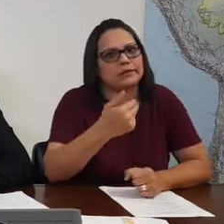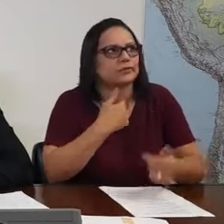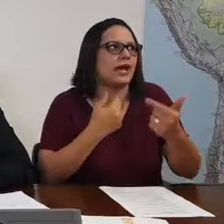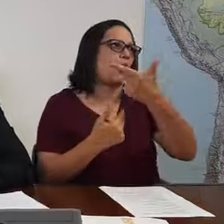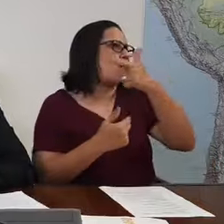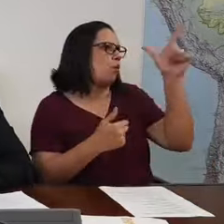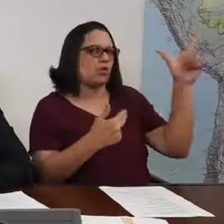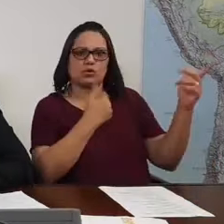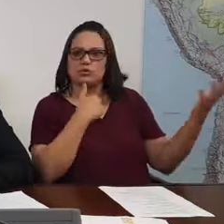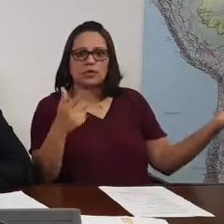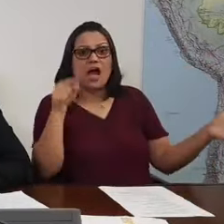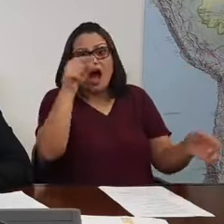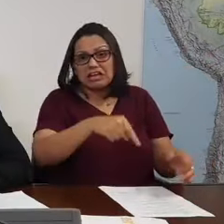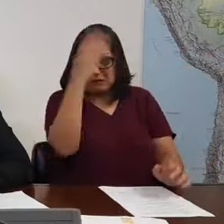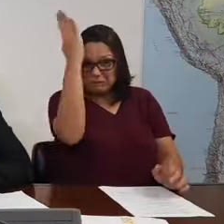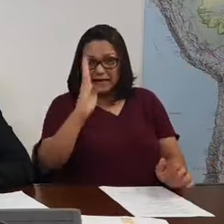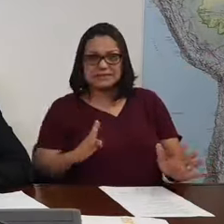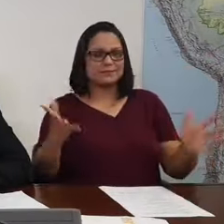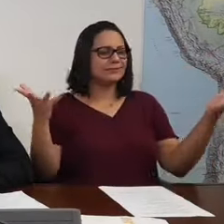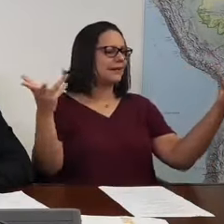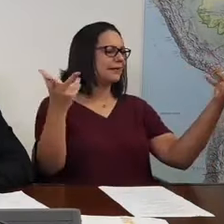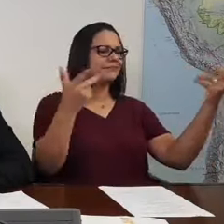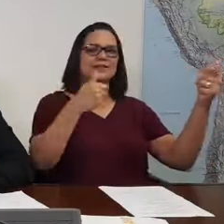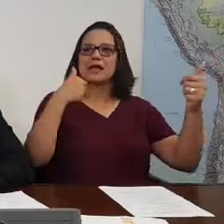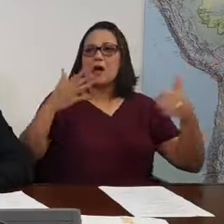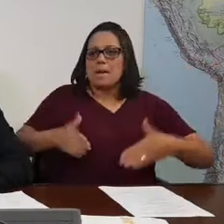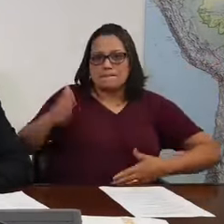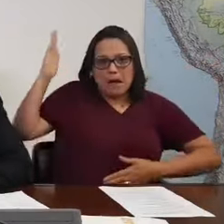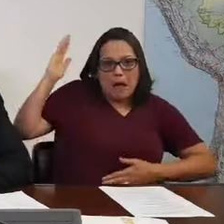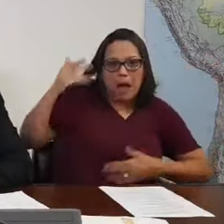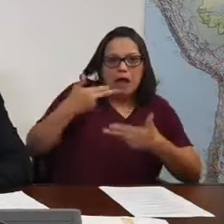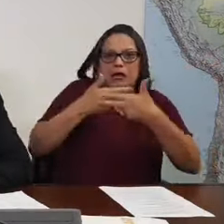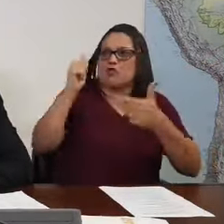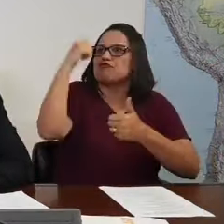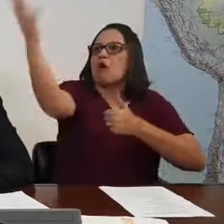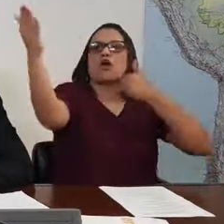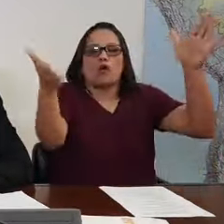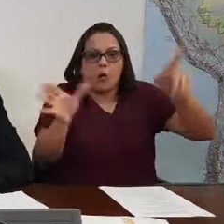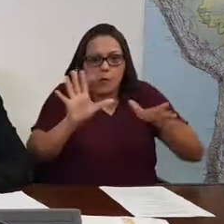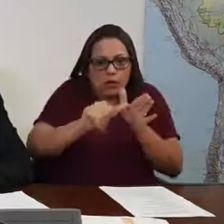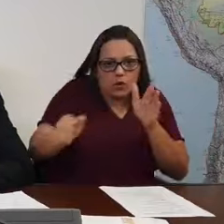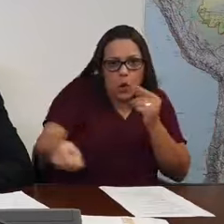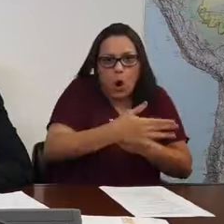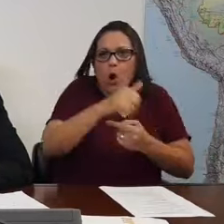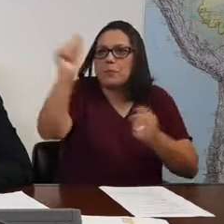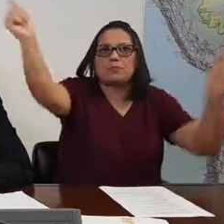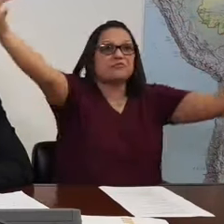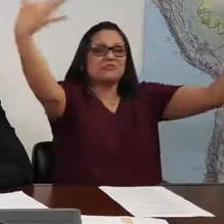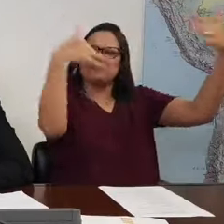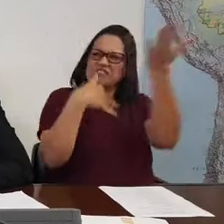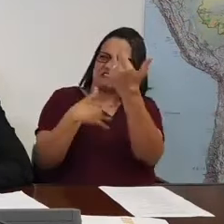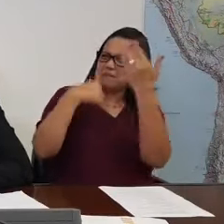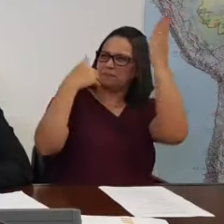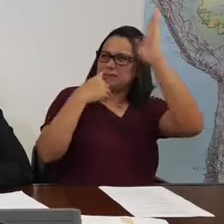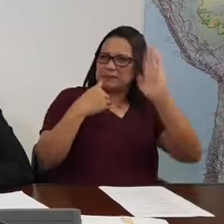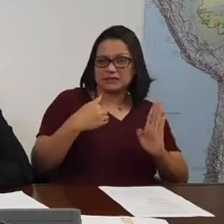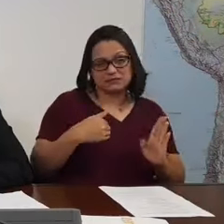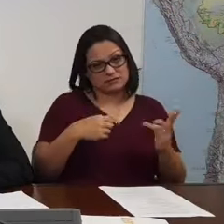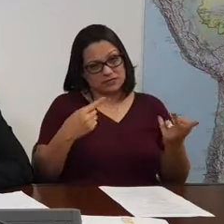né? Aqui estava sendo o paraíso de bandidos, de corruptos e de terroristas, né? Então, exemplo de Cesare